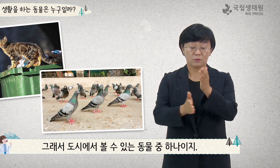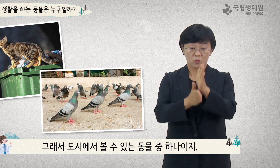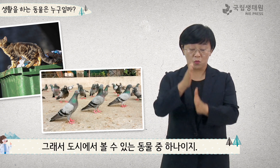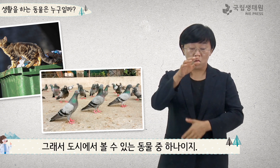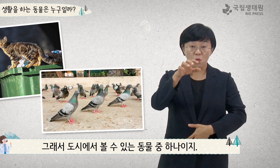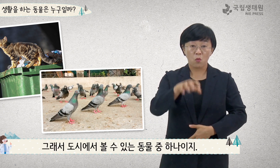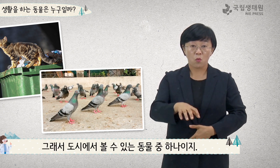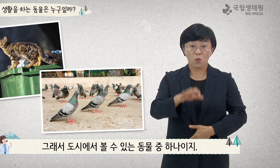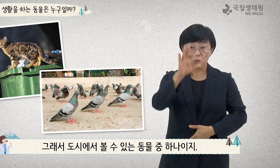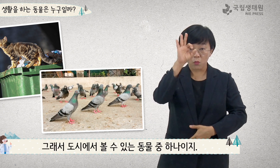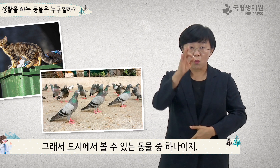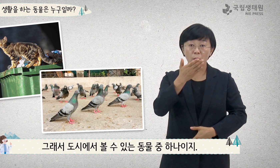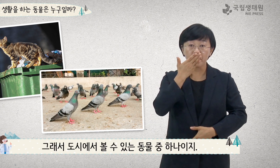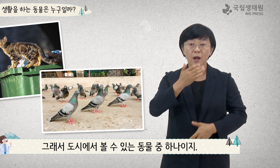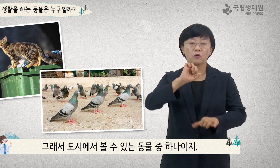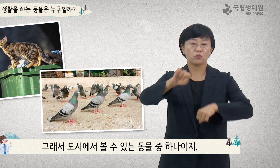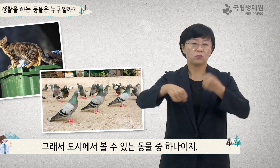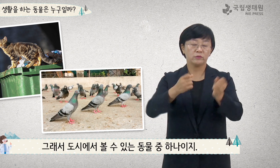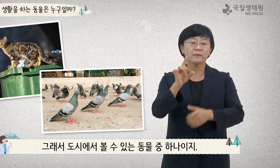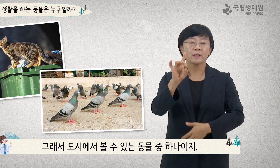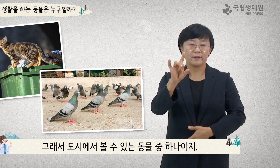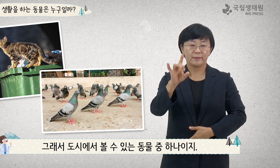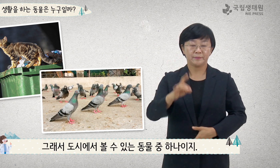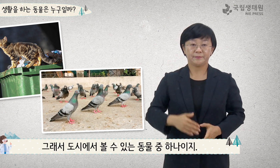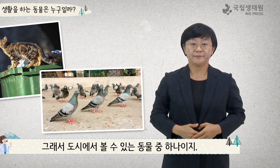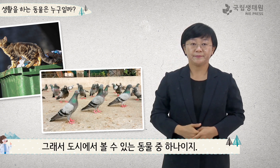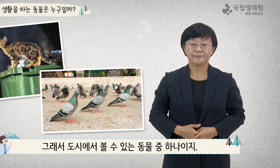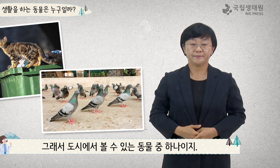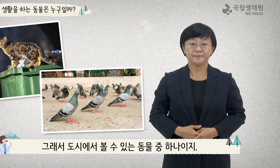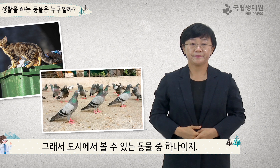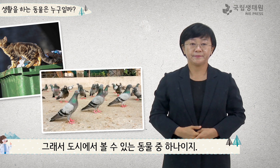그래서 도시에서 볼 수 있는 동물 중 하나이지.